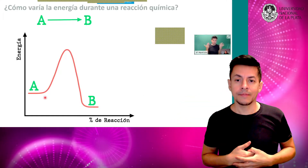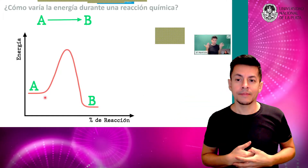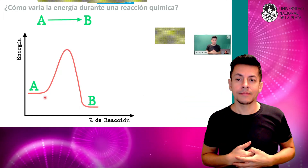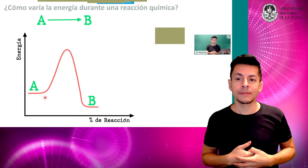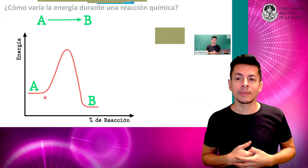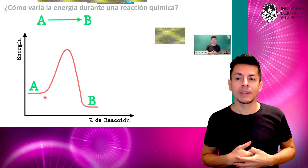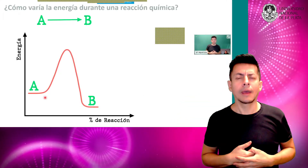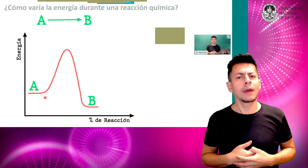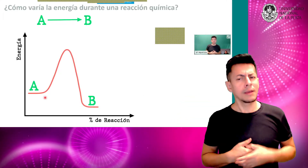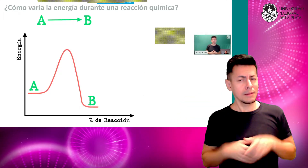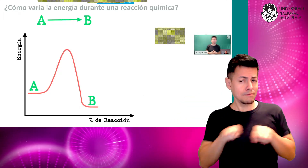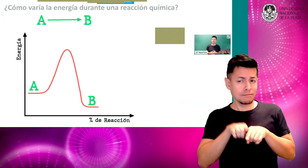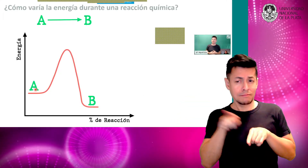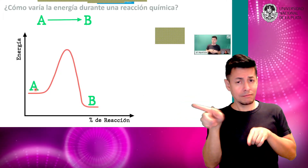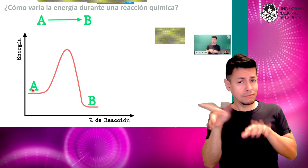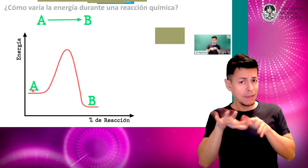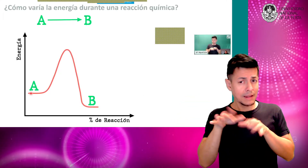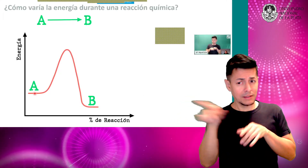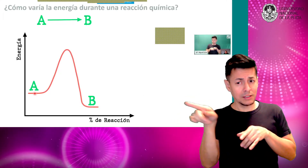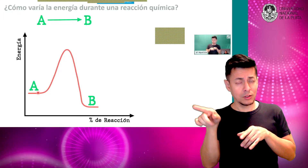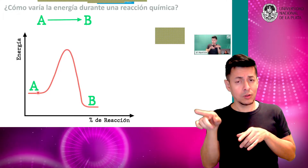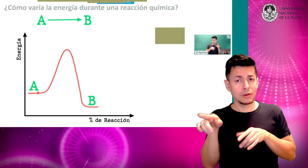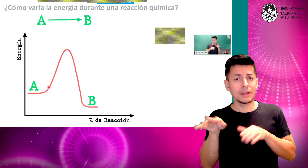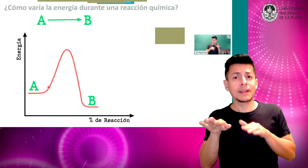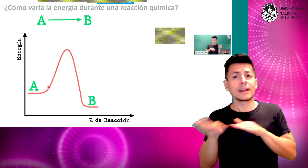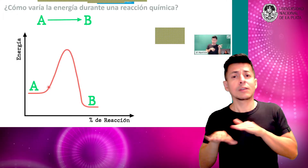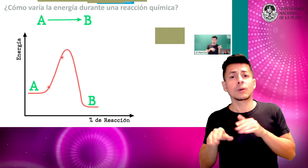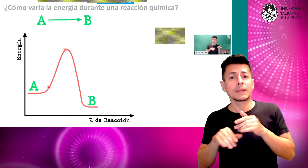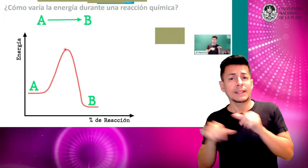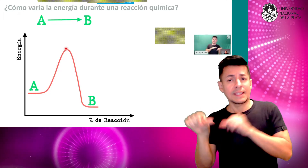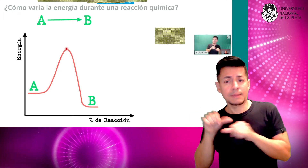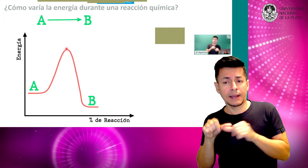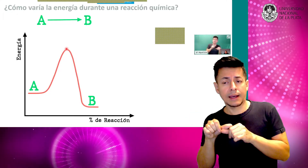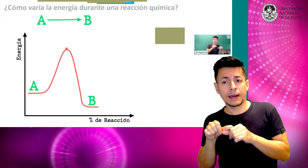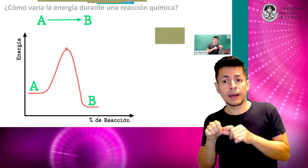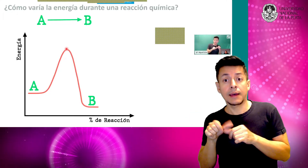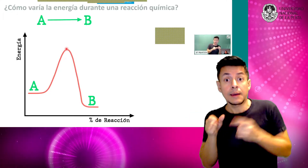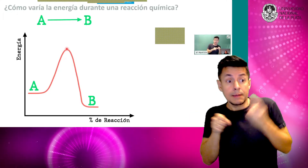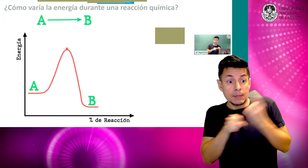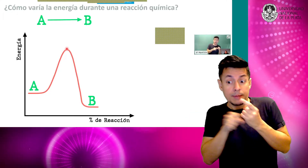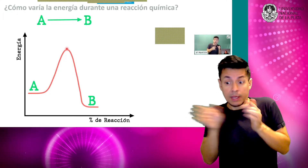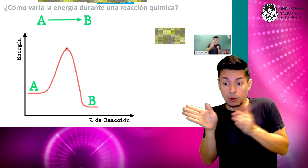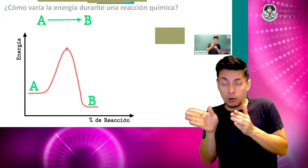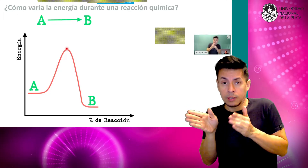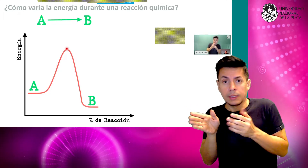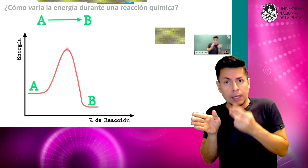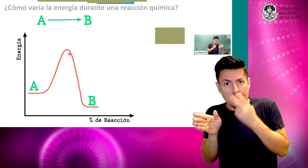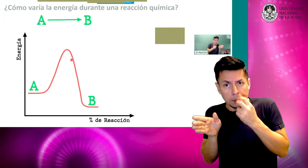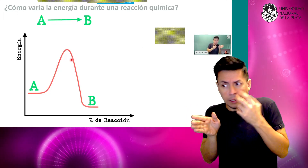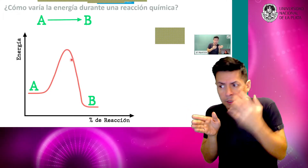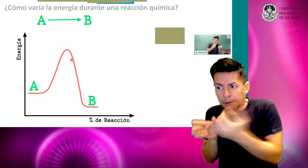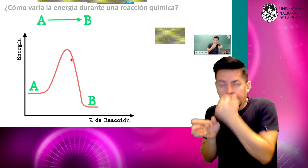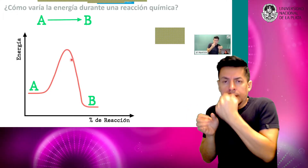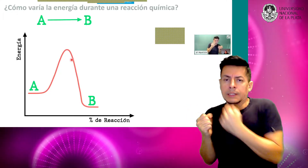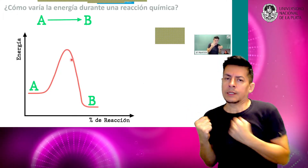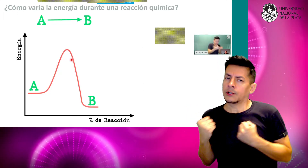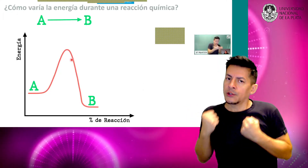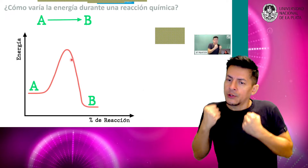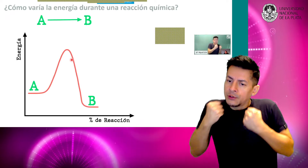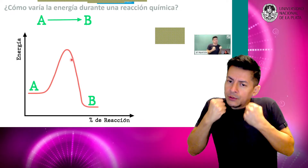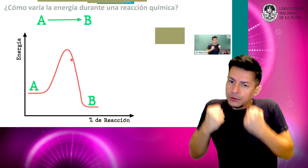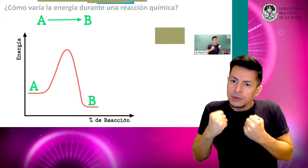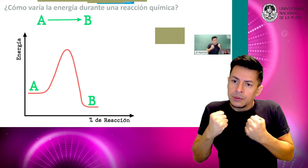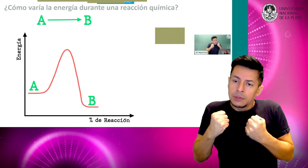Entonces, algo similar sucede con las reacciones químicas. Invierto energía en la primera etapa y luego la reacción